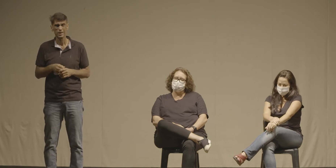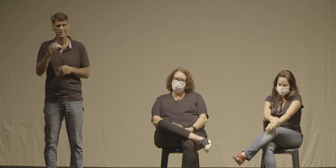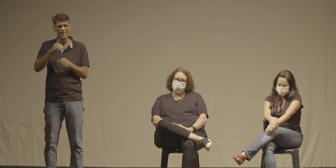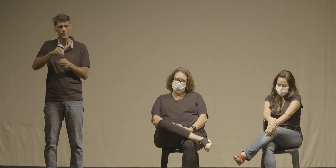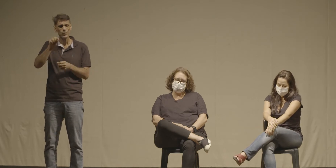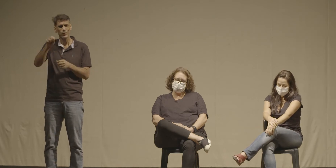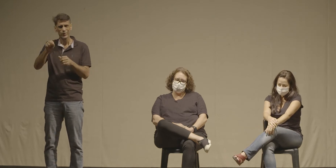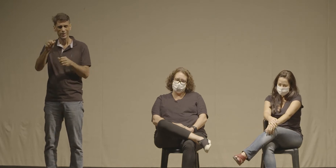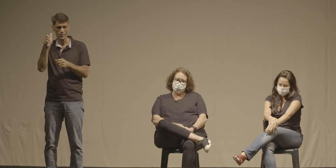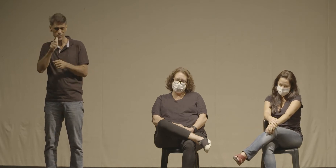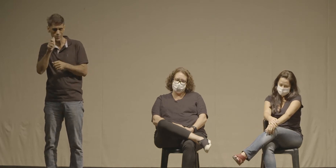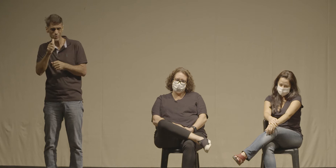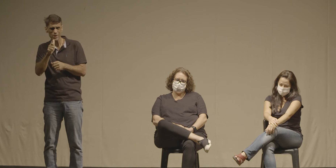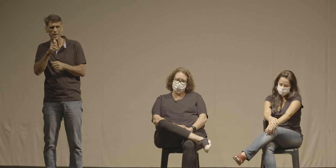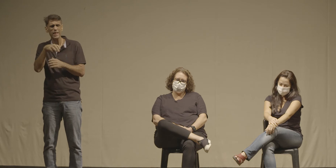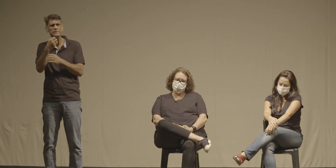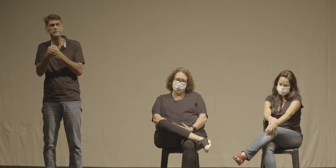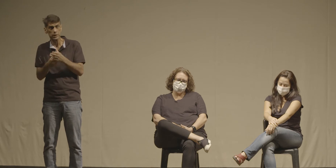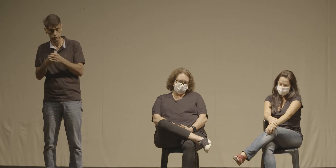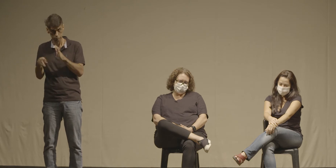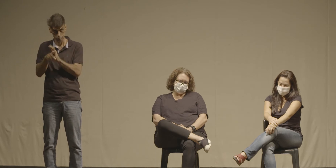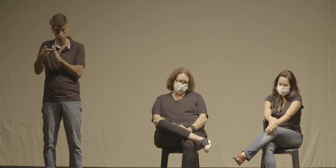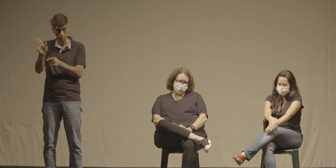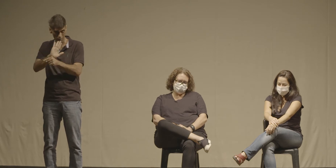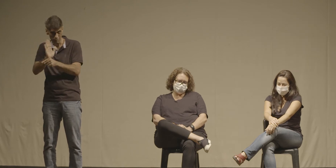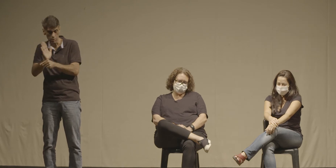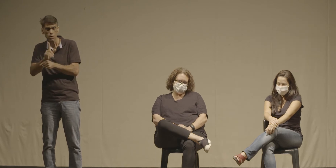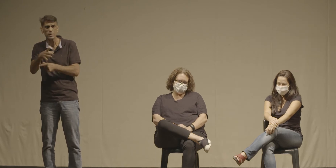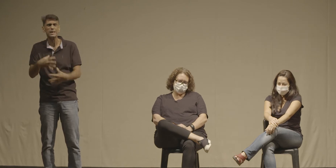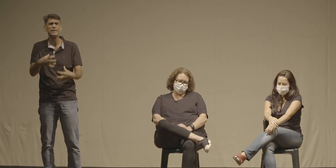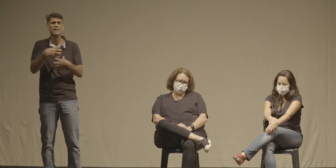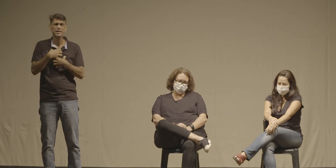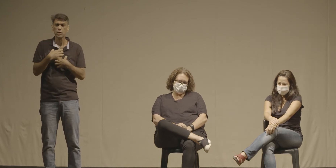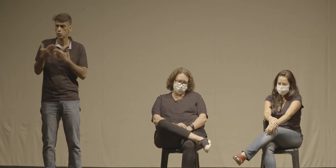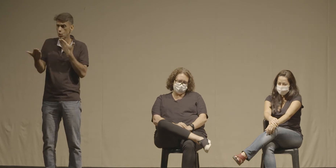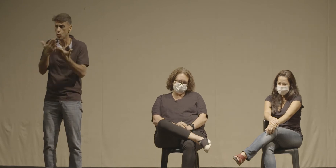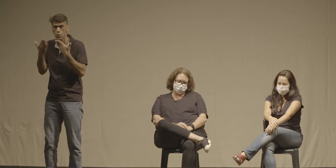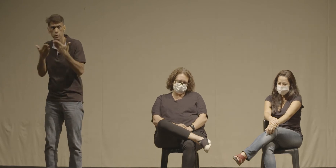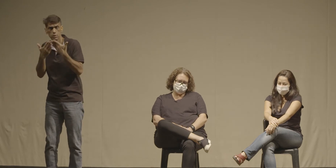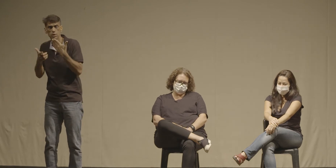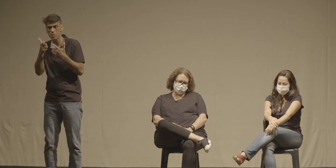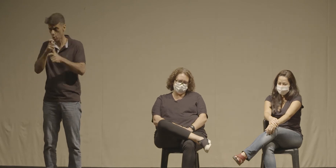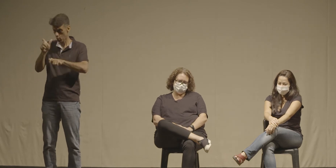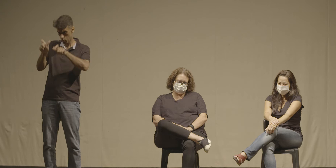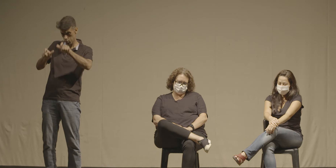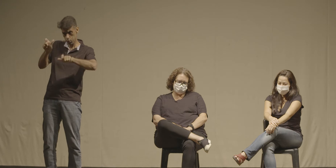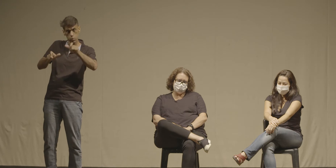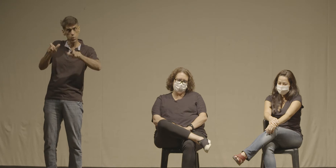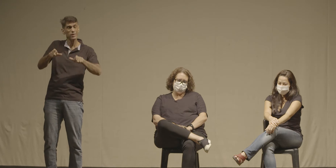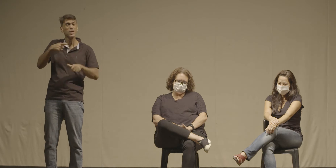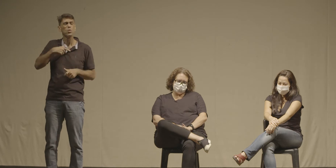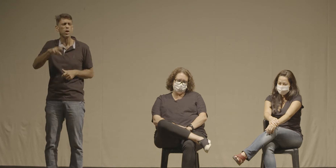Sexta, vocês acharam que... Qual foi a sensação que vocês tiveram conversando com essas mulheres que fizeram uma história